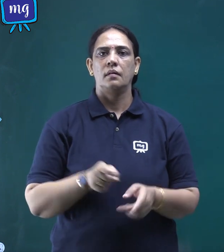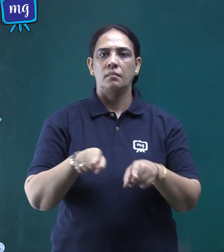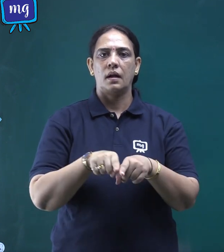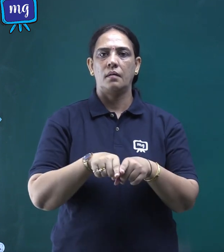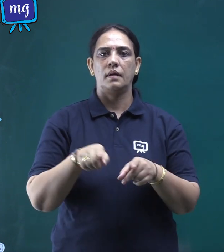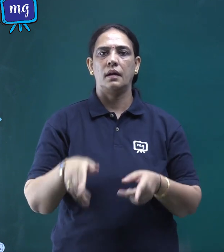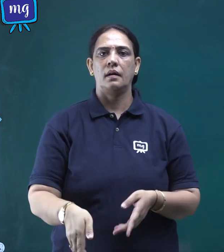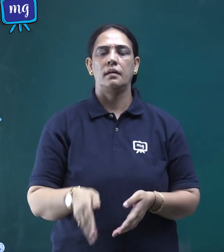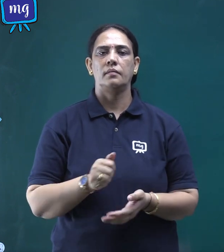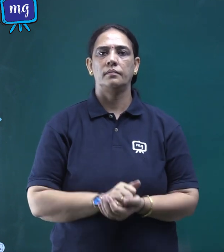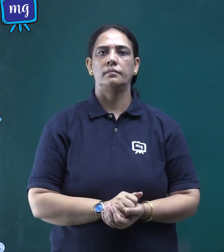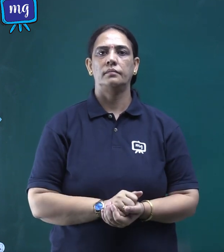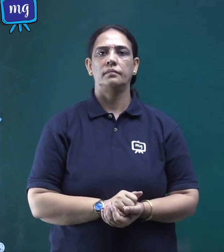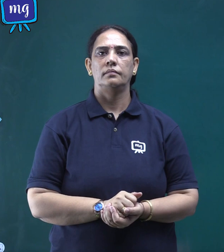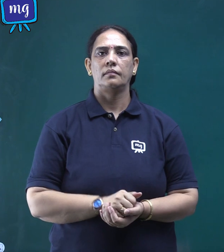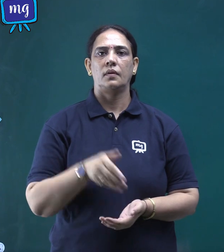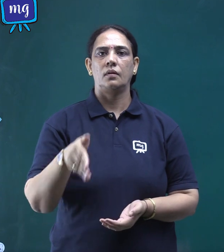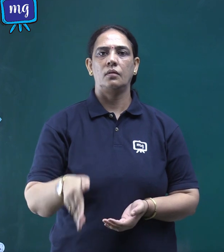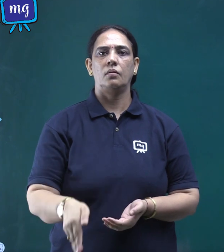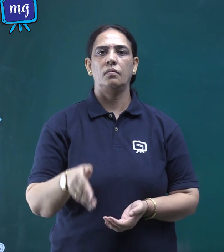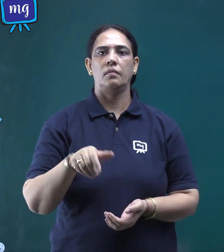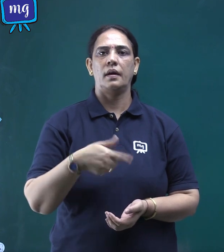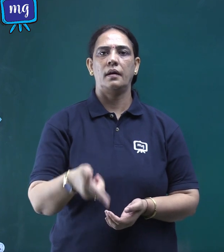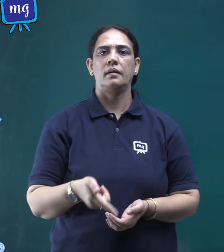बराबर हैं तो वह